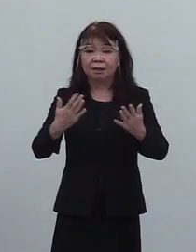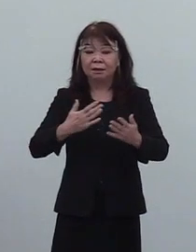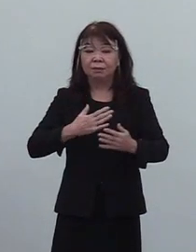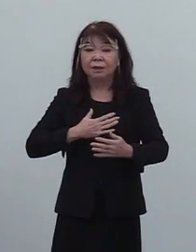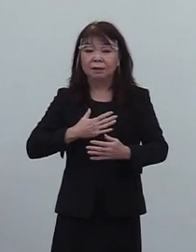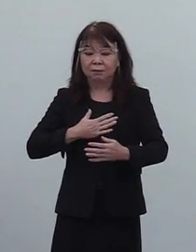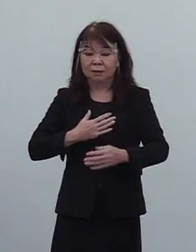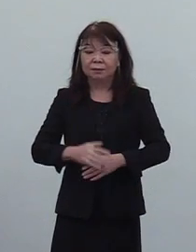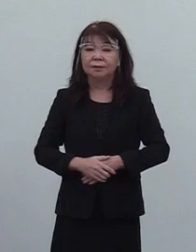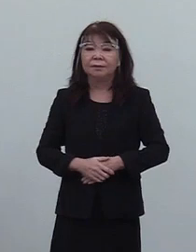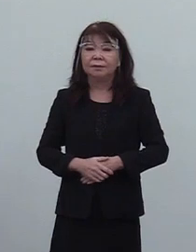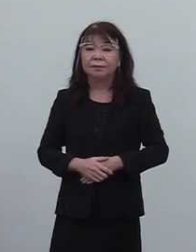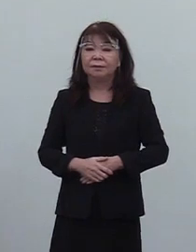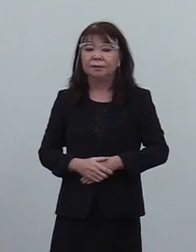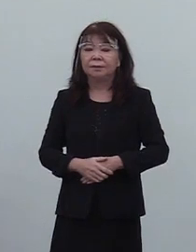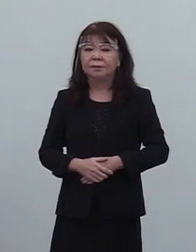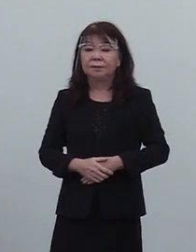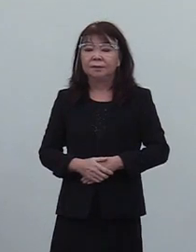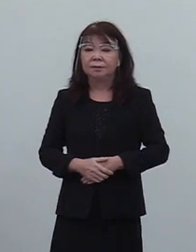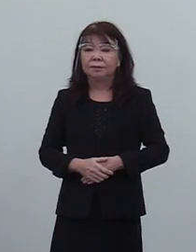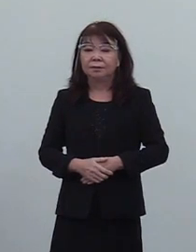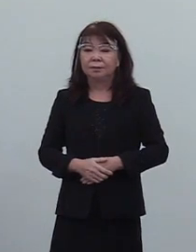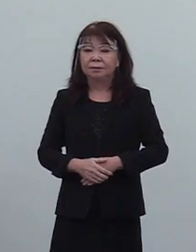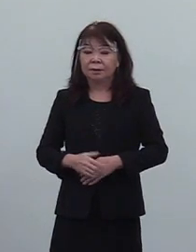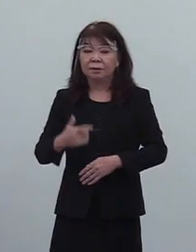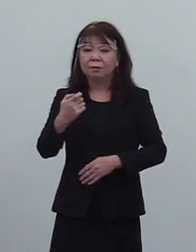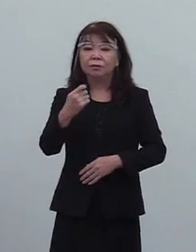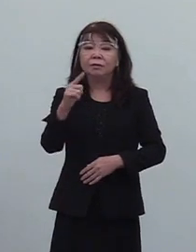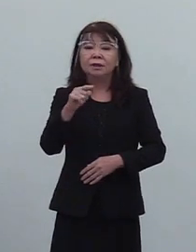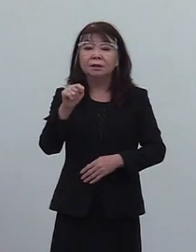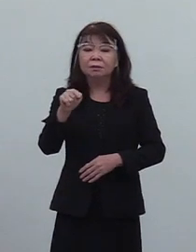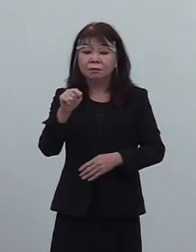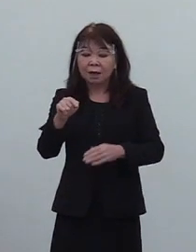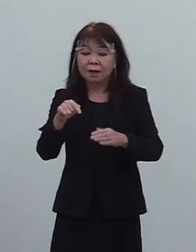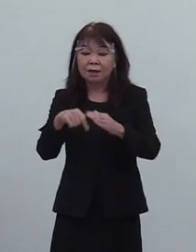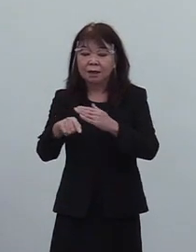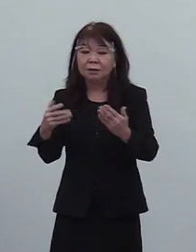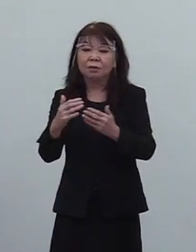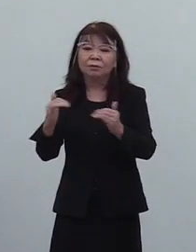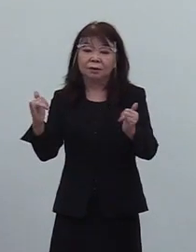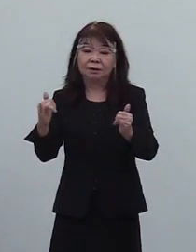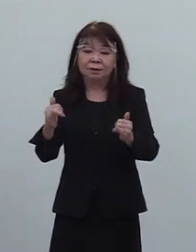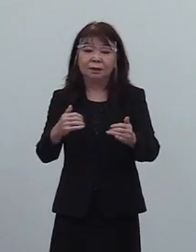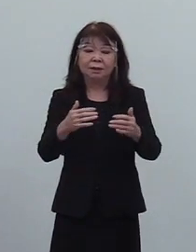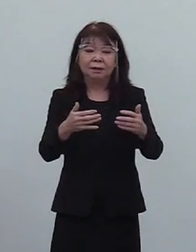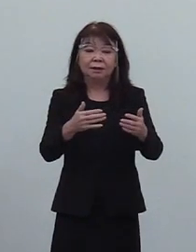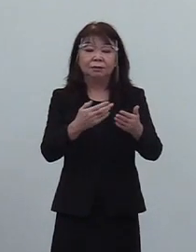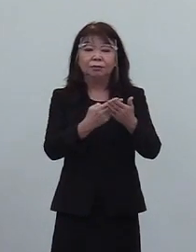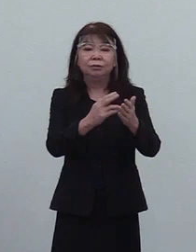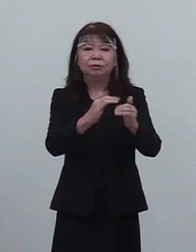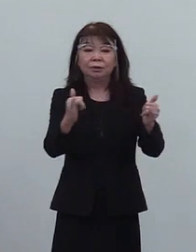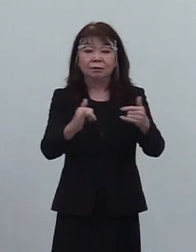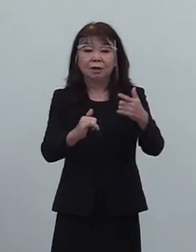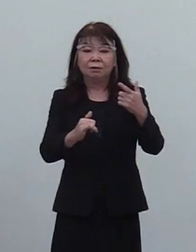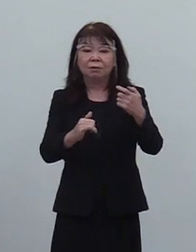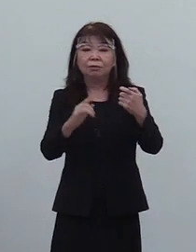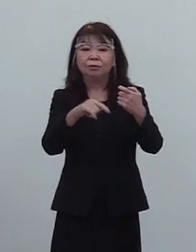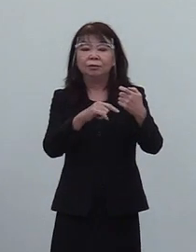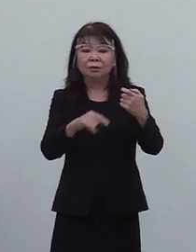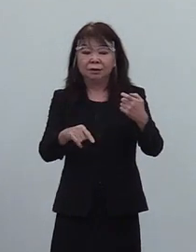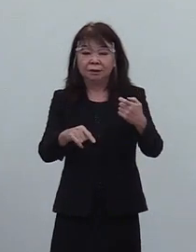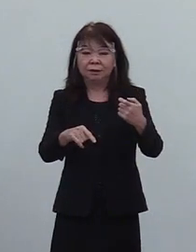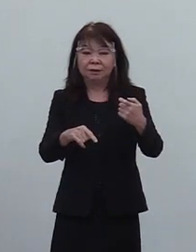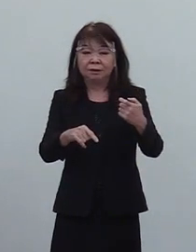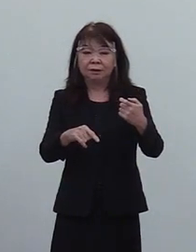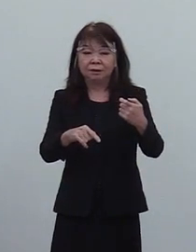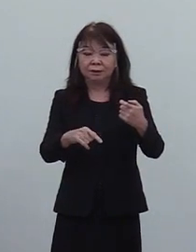。この61名というのは職員ですね。それから入所者は60名が検査中、職員